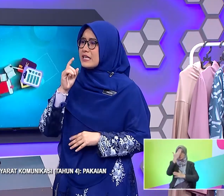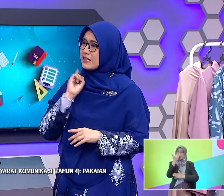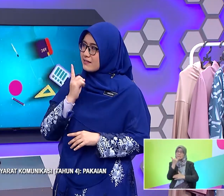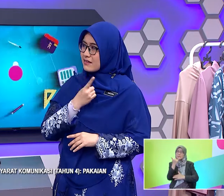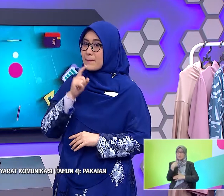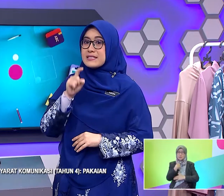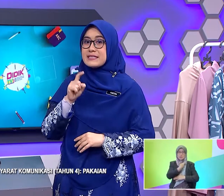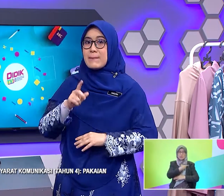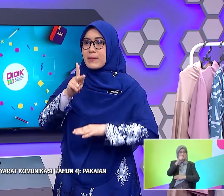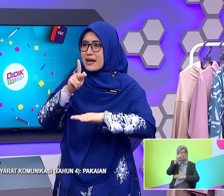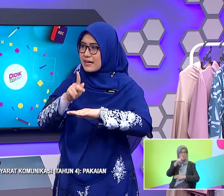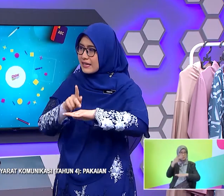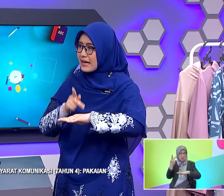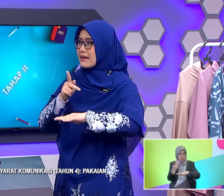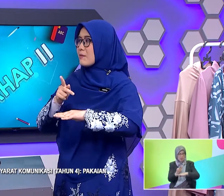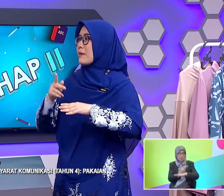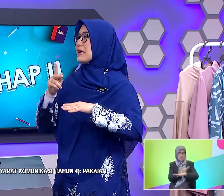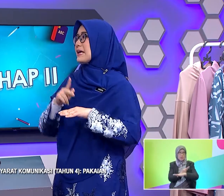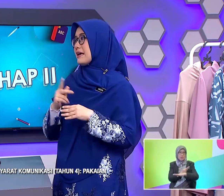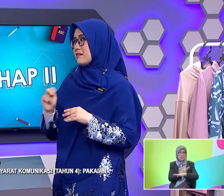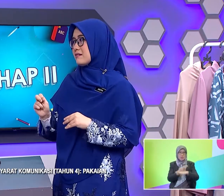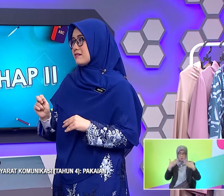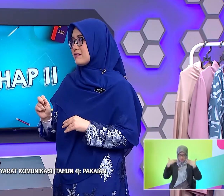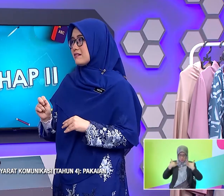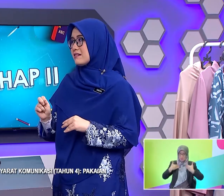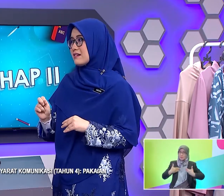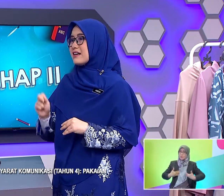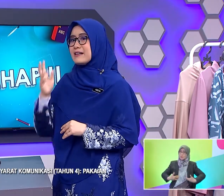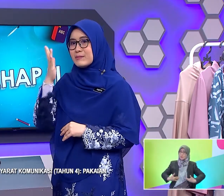kita mesti pakai pakaian